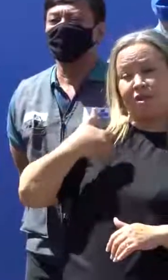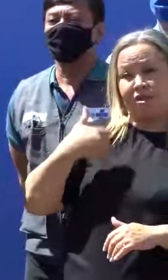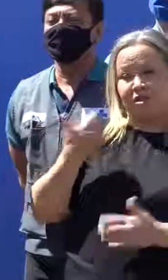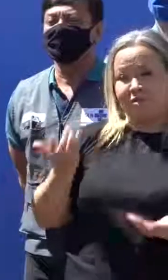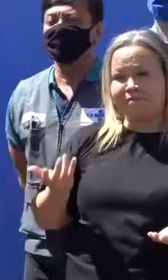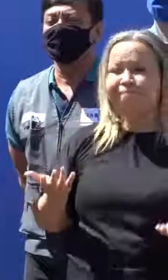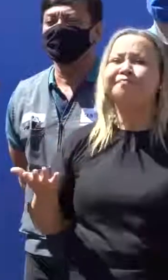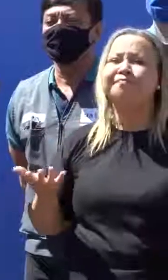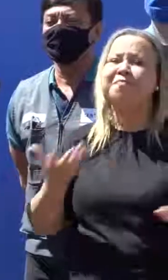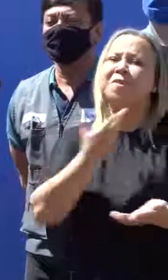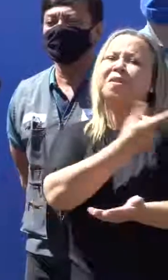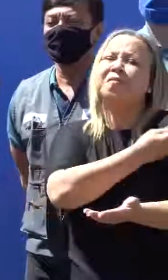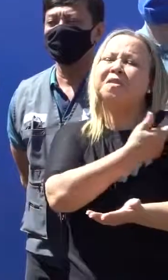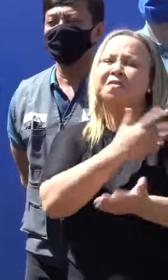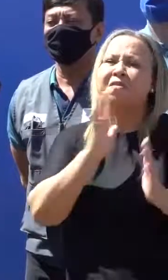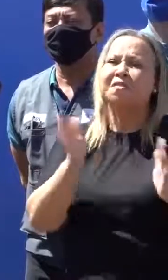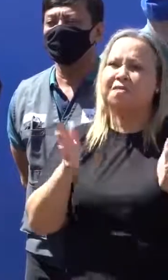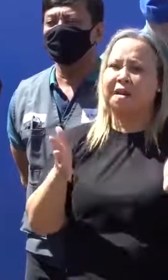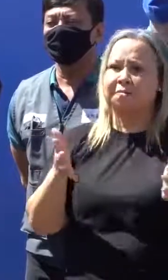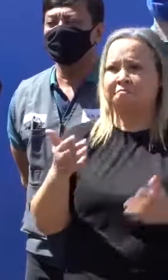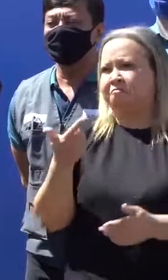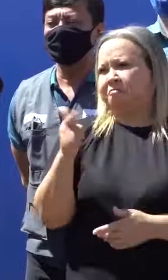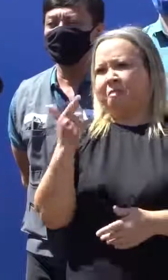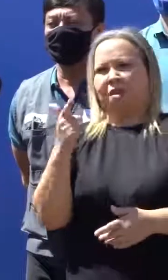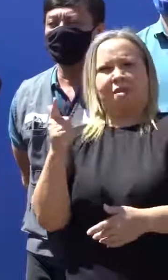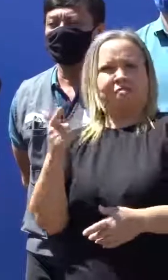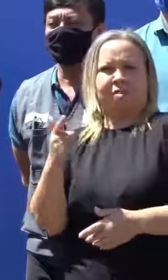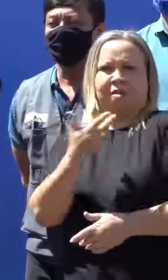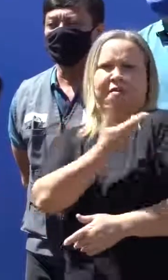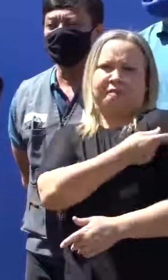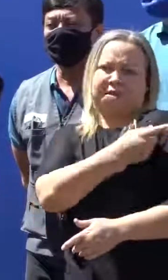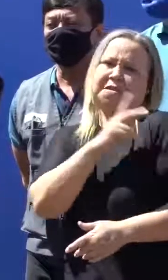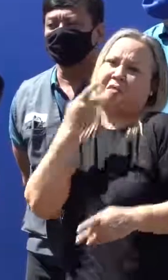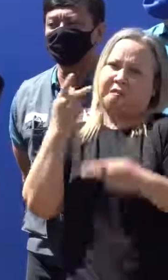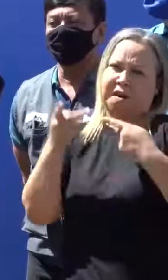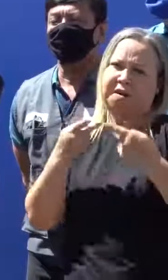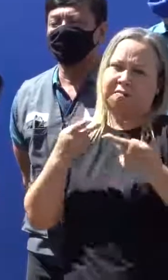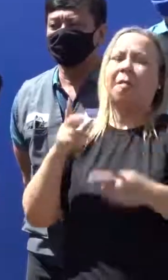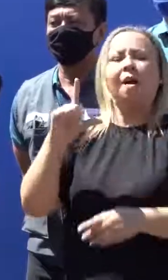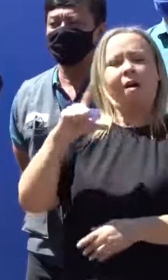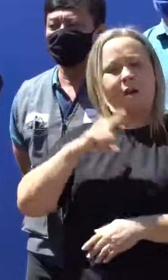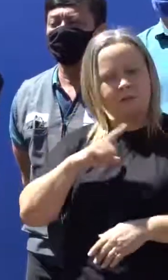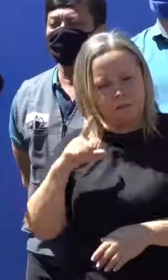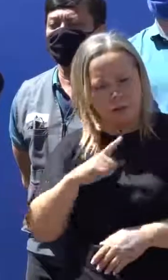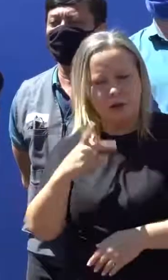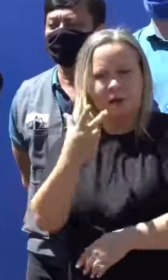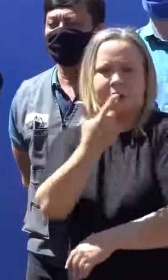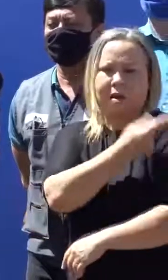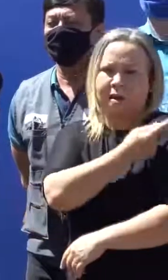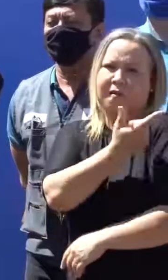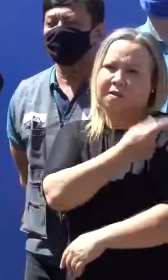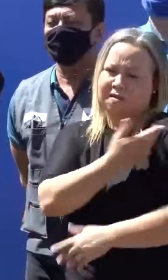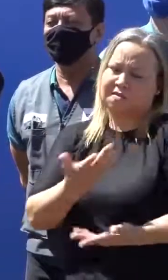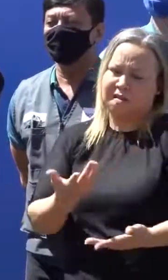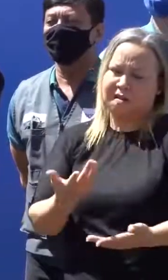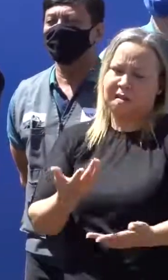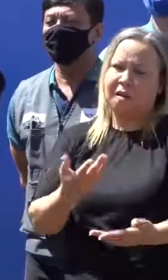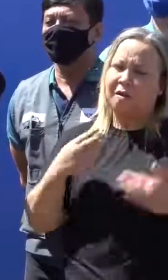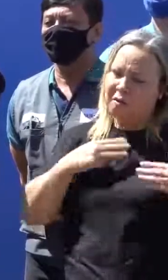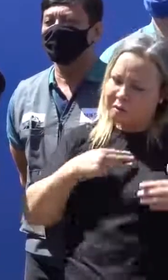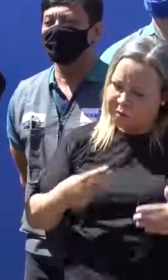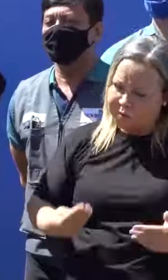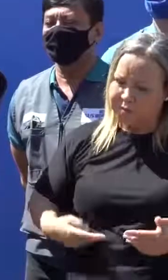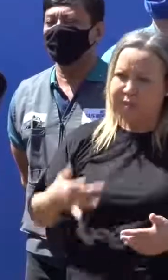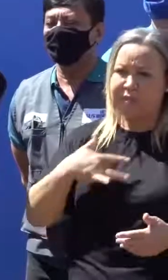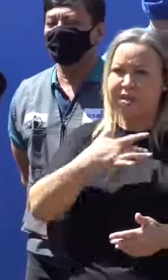vacinando de 18 e 20 anos e não tem vacina? Tem vacina, sim. Tem recebido vacina. Agora, eu, como ministro da Saúde, tenho que